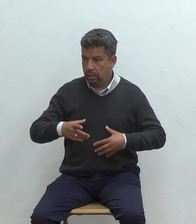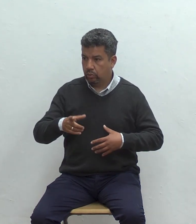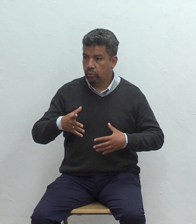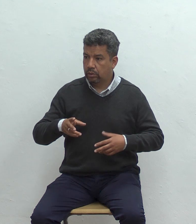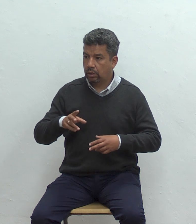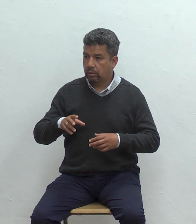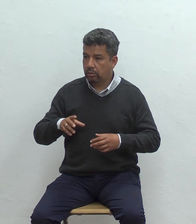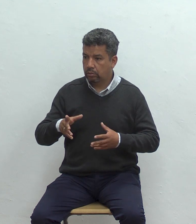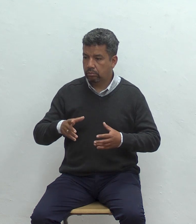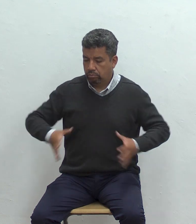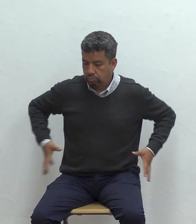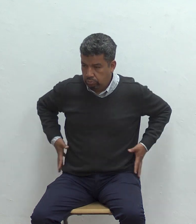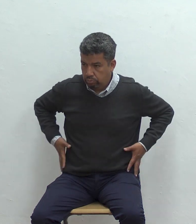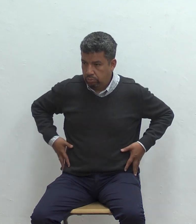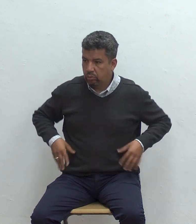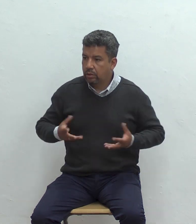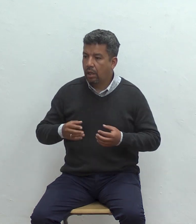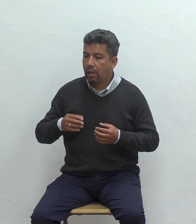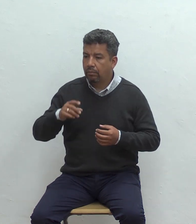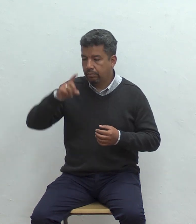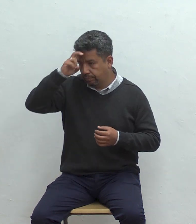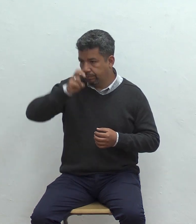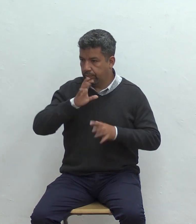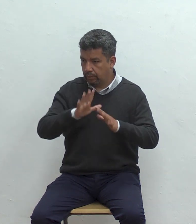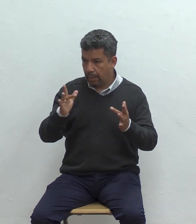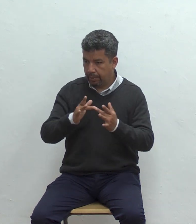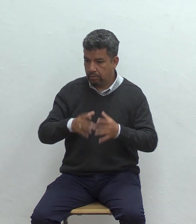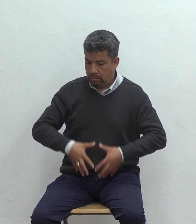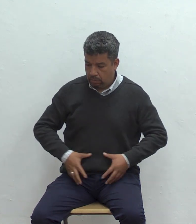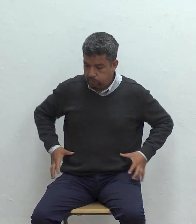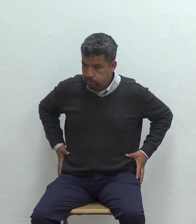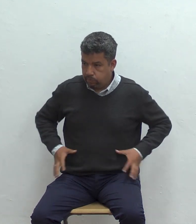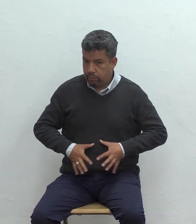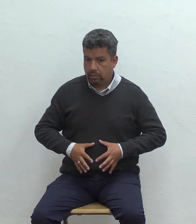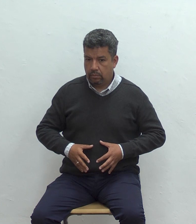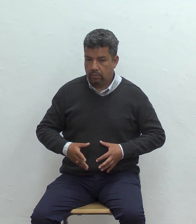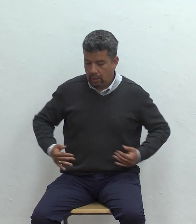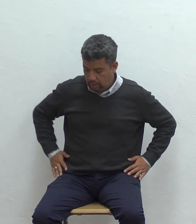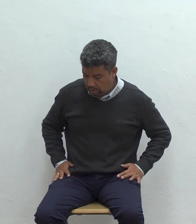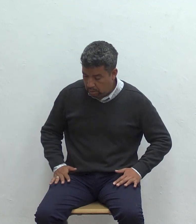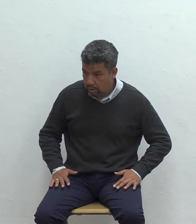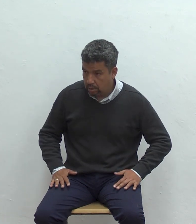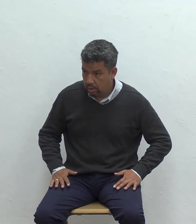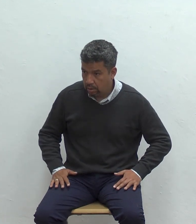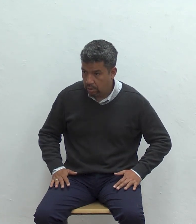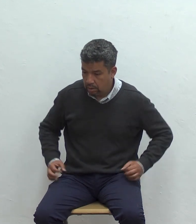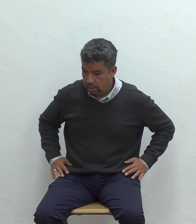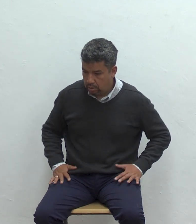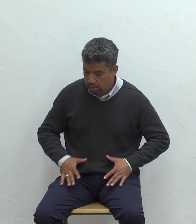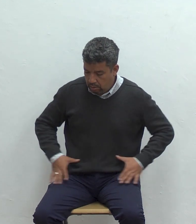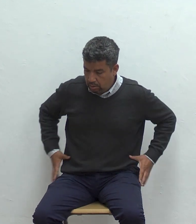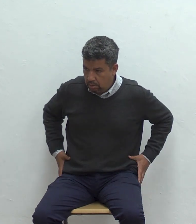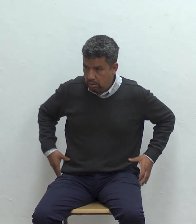donde usted está fecundando, en los órganos sexuales, esos son los lomos. ¿Sí? Cubran los lomos, entonces aquí no, es aquí. ¿Sí?